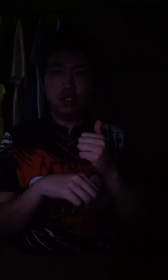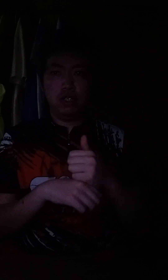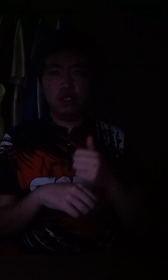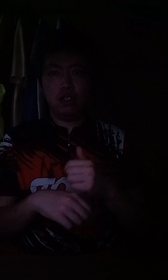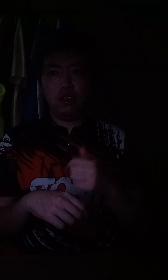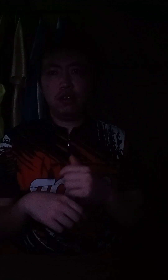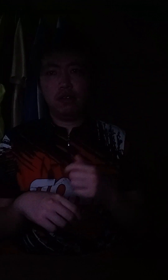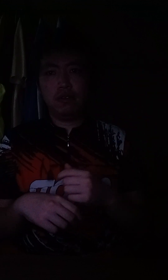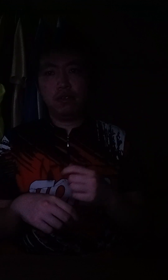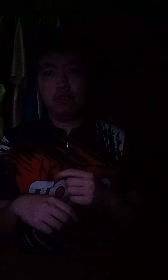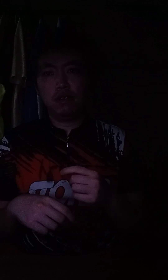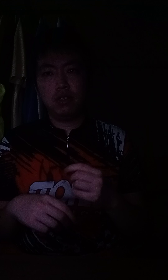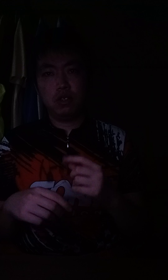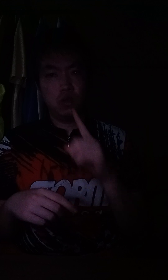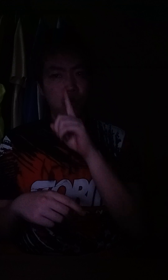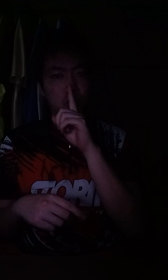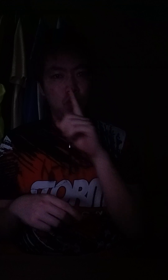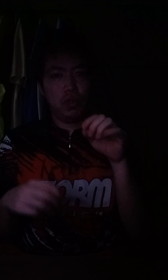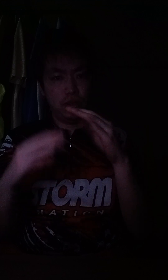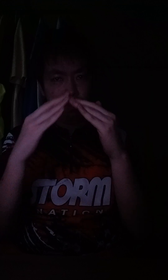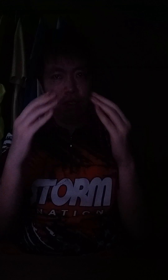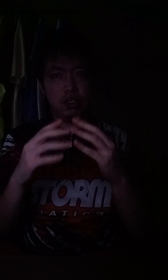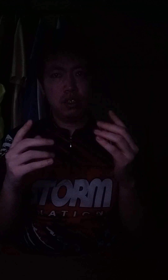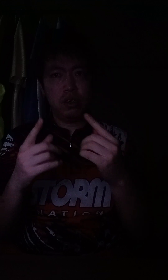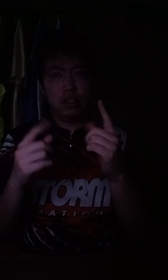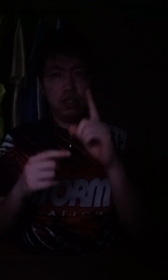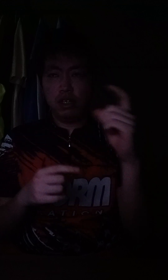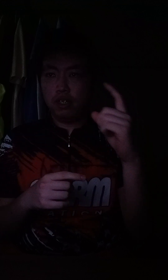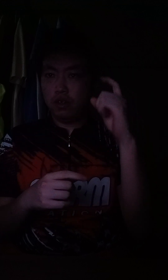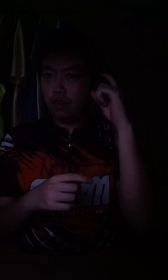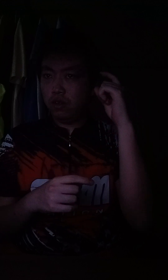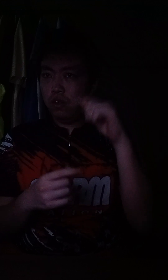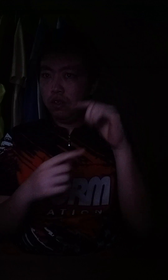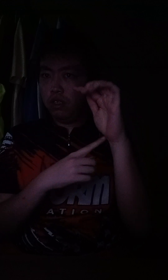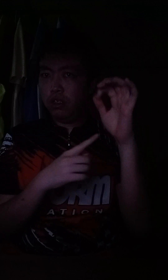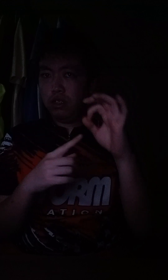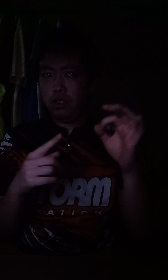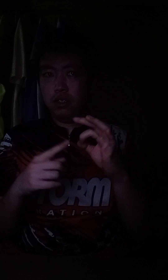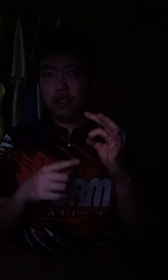일은 조용한 집 안에 소리를 켜는 일입니다.